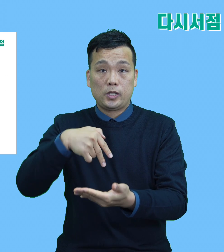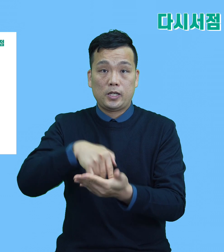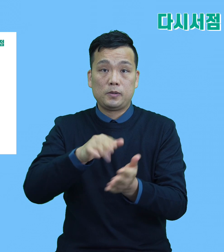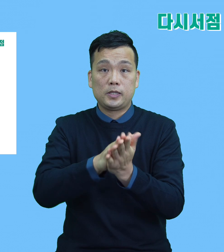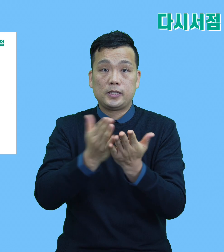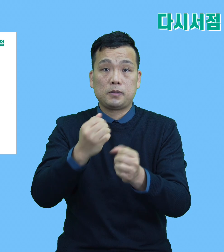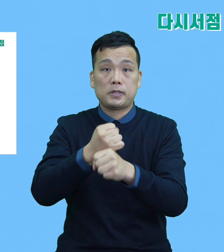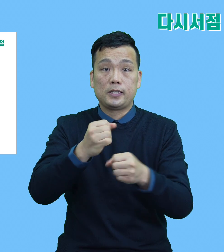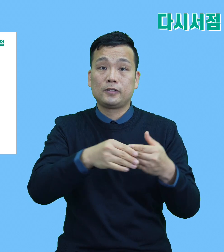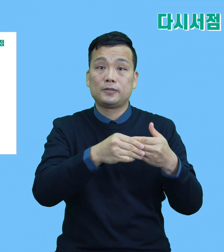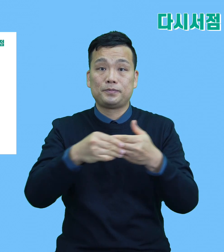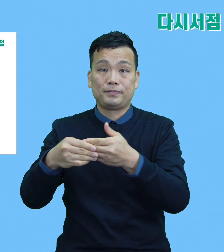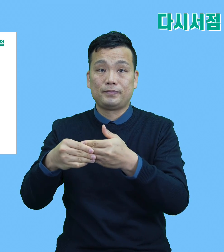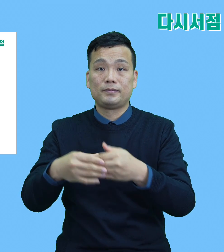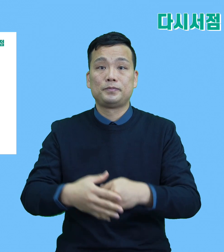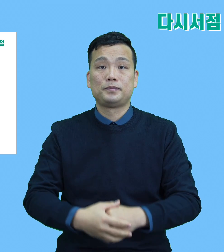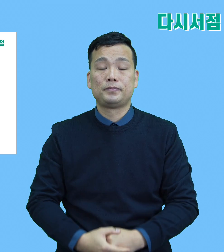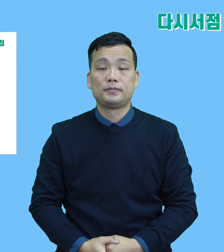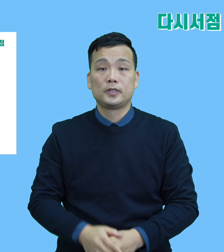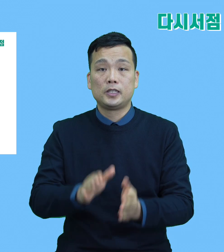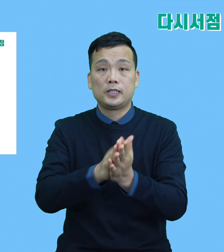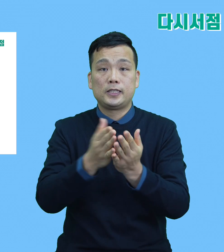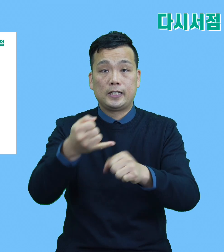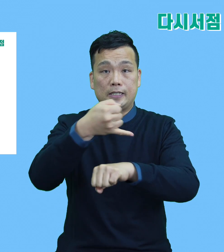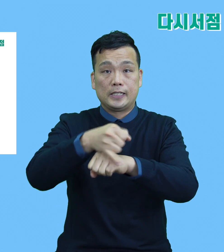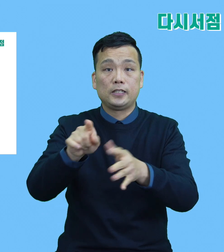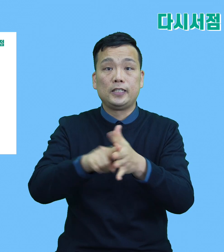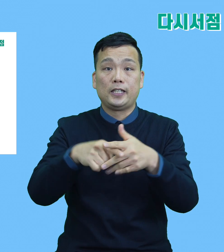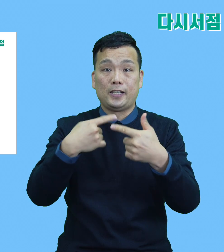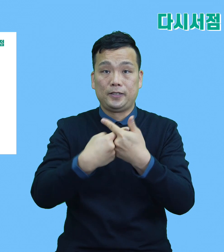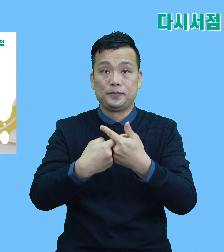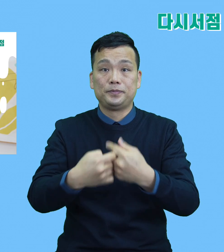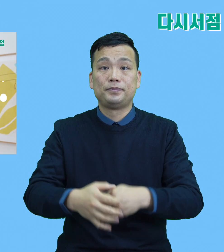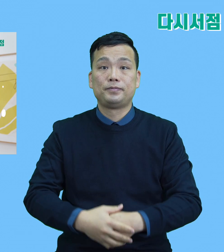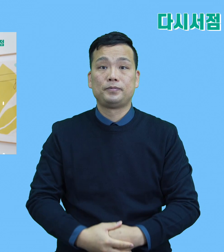독립출판 길라잡이 북디자인 이해하기.